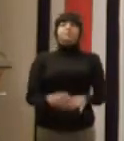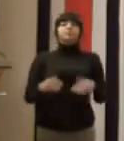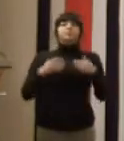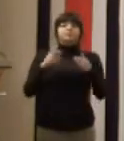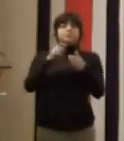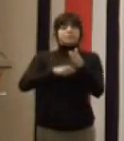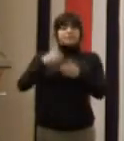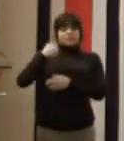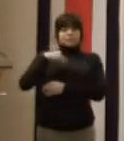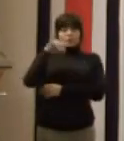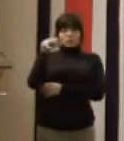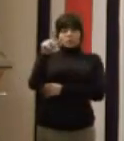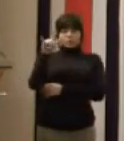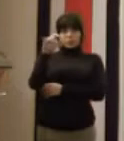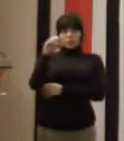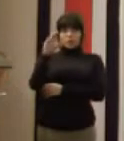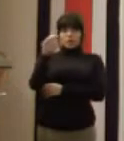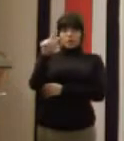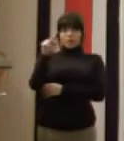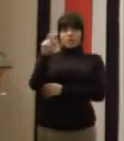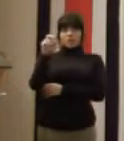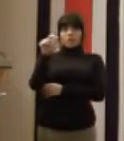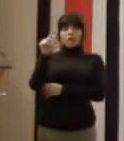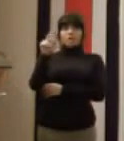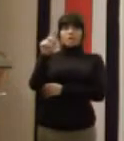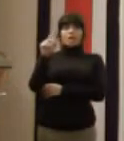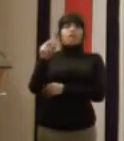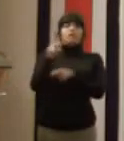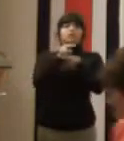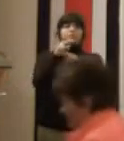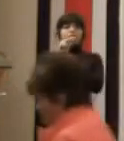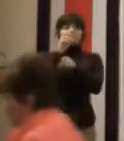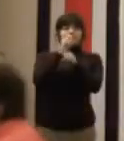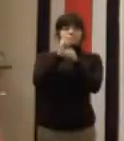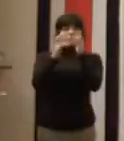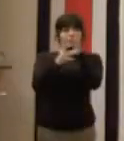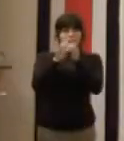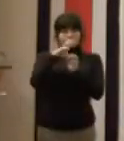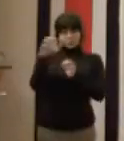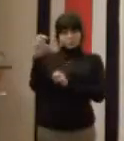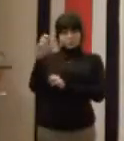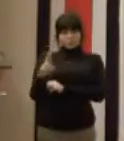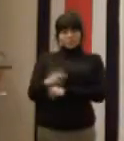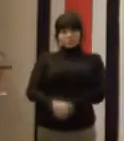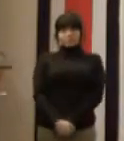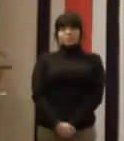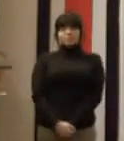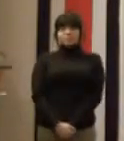Firma el señor Julio Calvo Alvarado, rector del Instituto Tecnológico de Costa Rica.